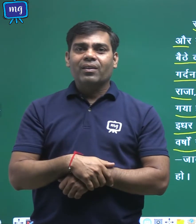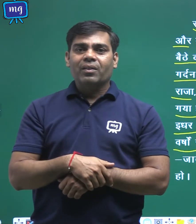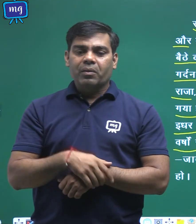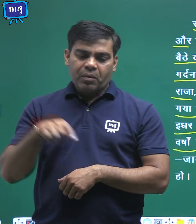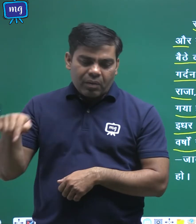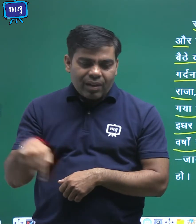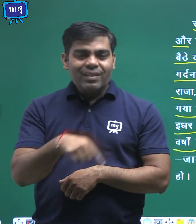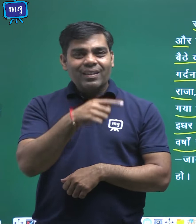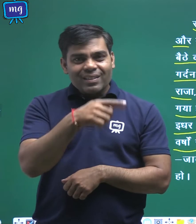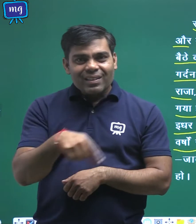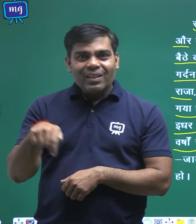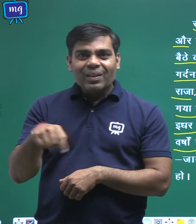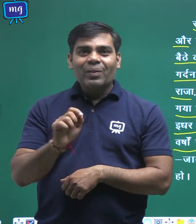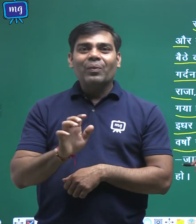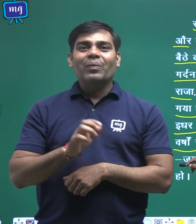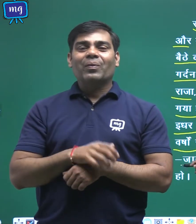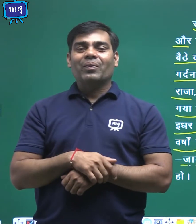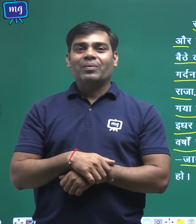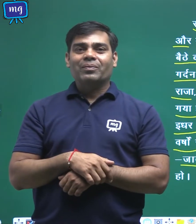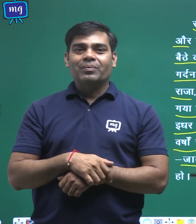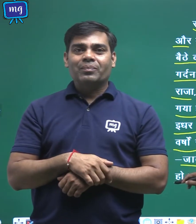आते जाते रहे हो।